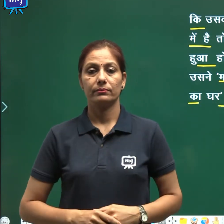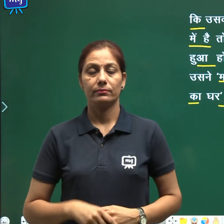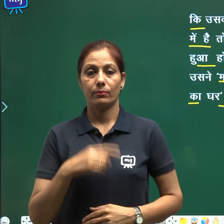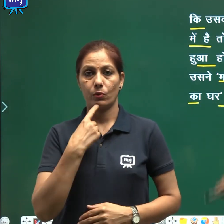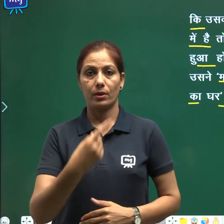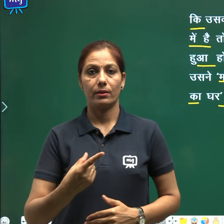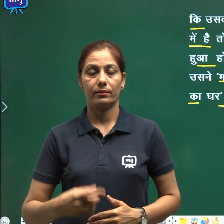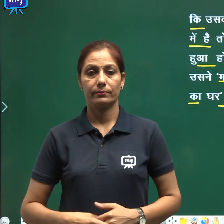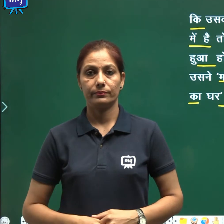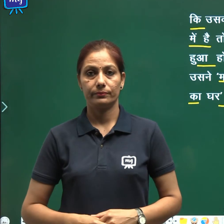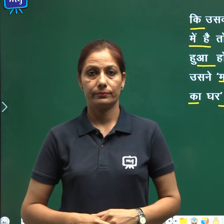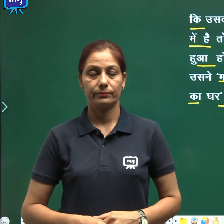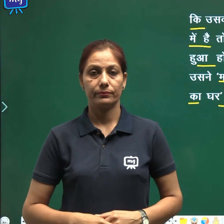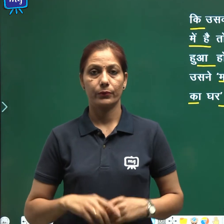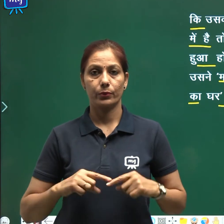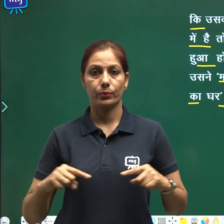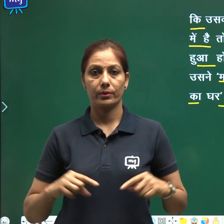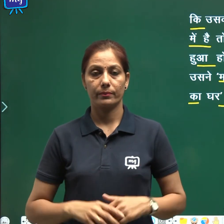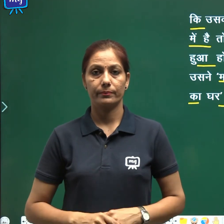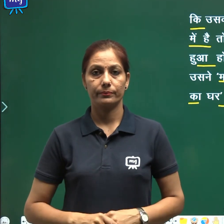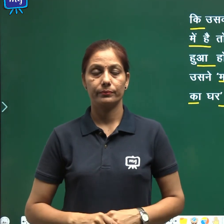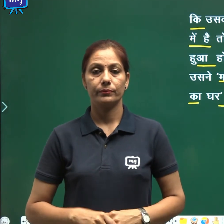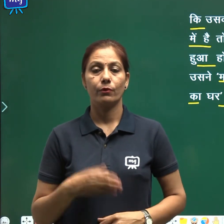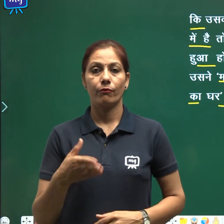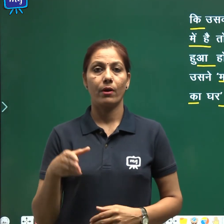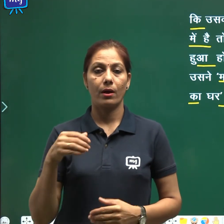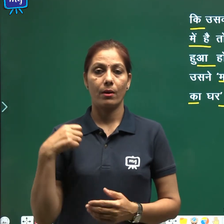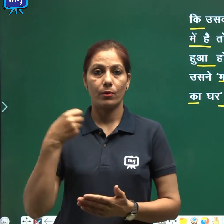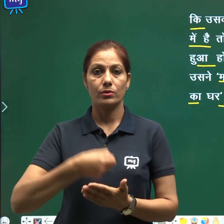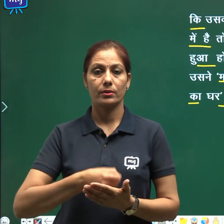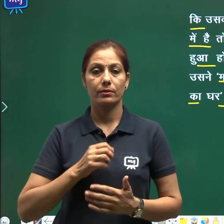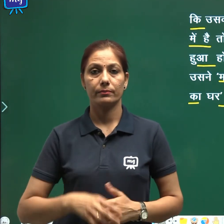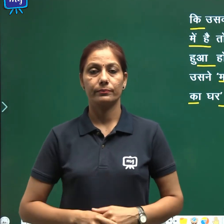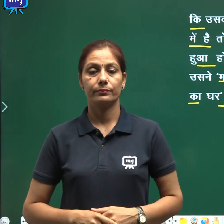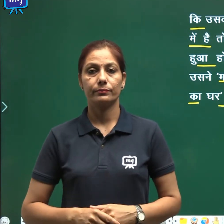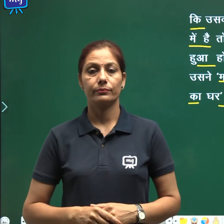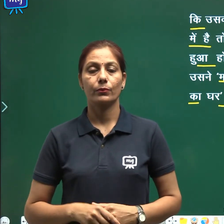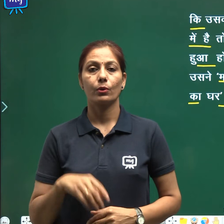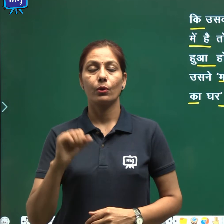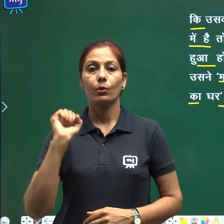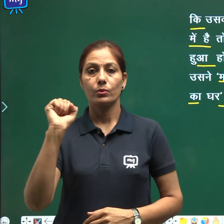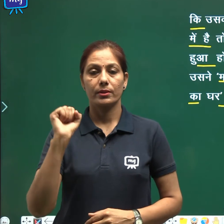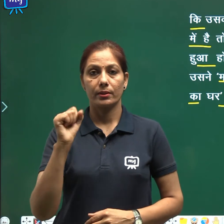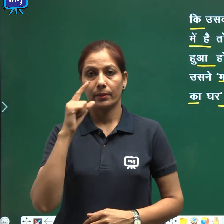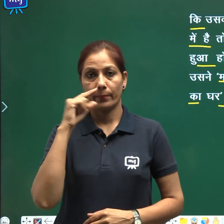कहा है, क्योंकि वहां आकर उसकी बहन